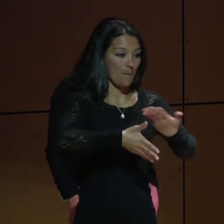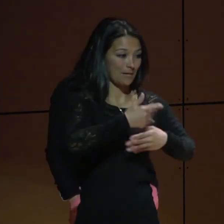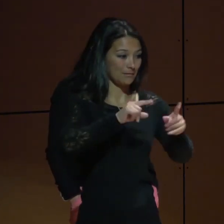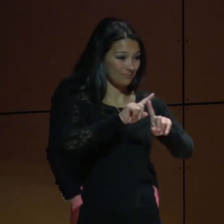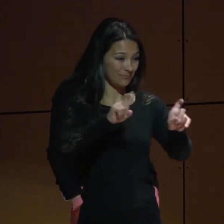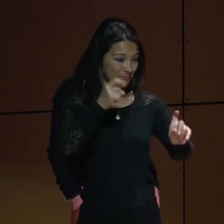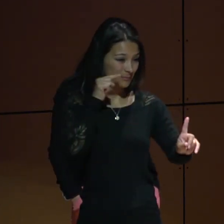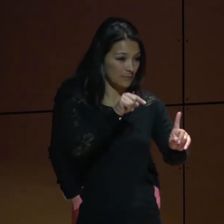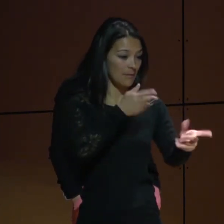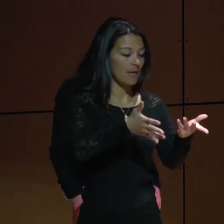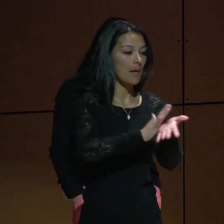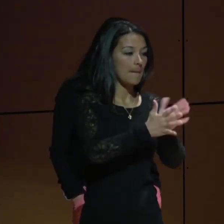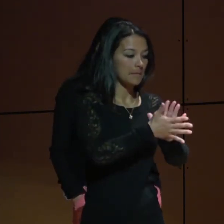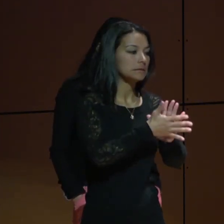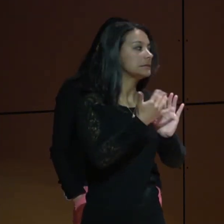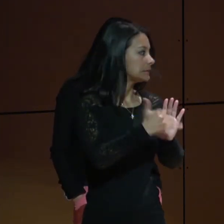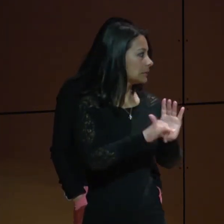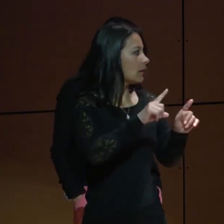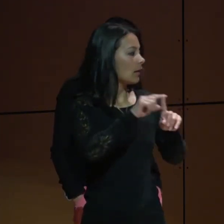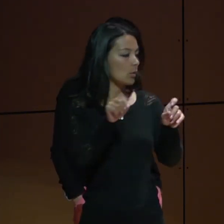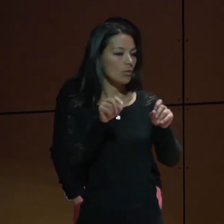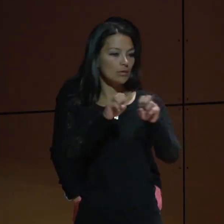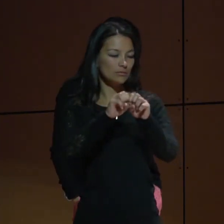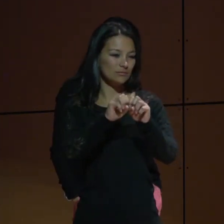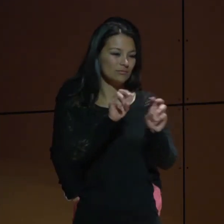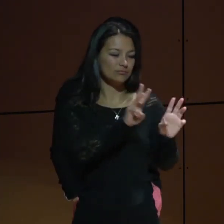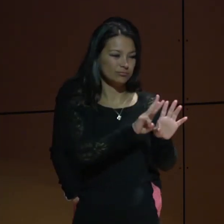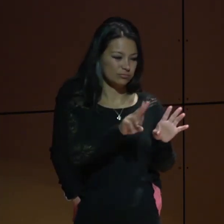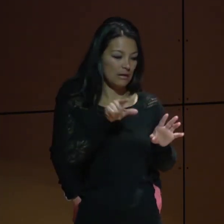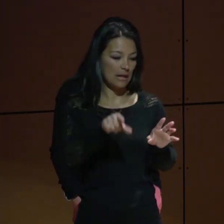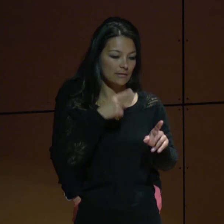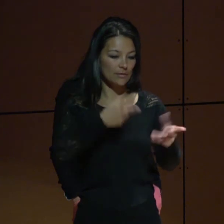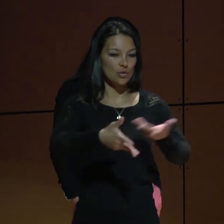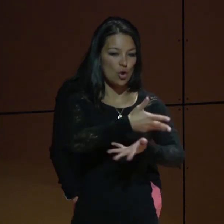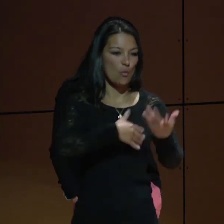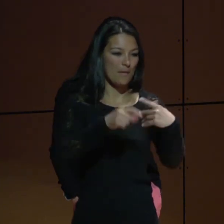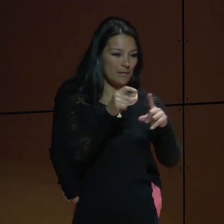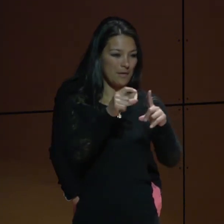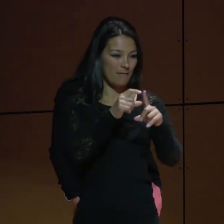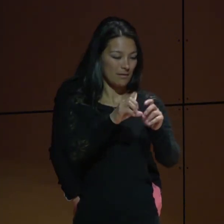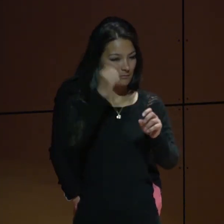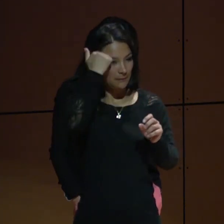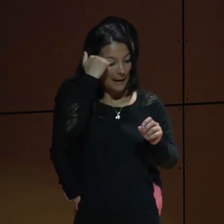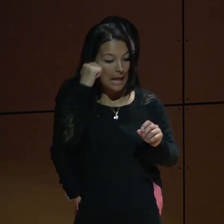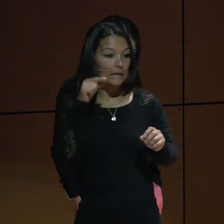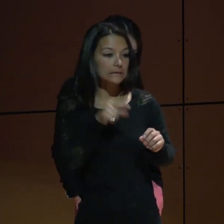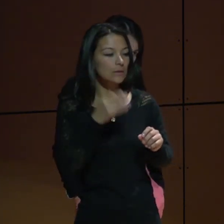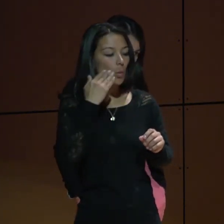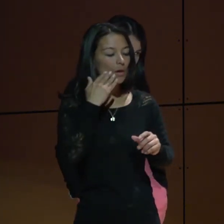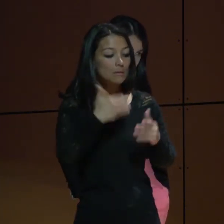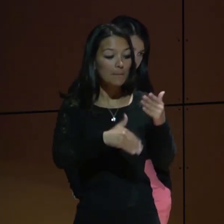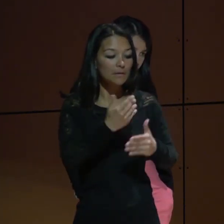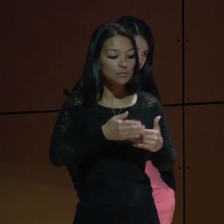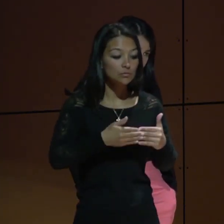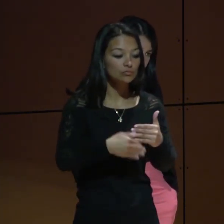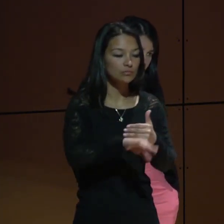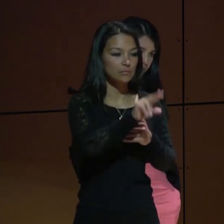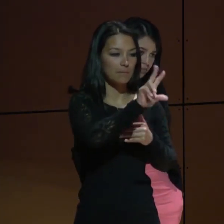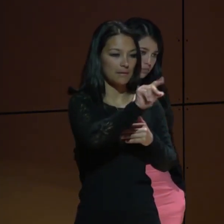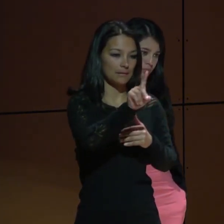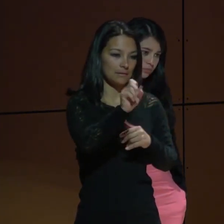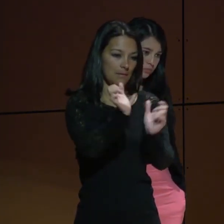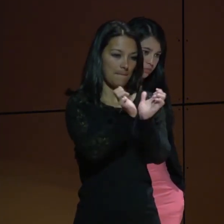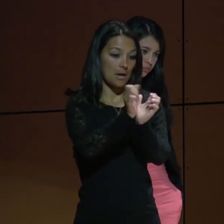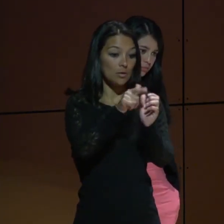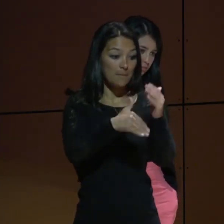en nuestro portal Compartir Palabra Maestra a partir del 26 de mayo.